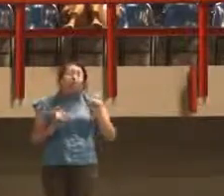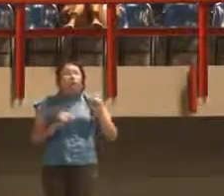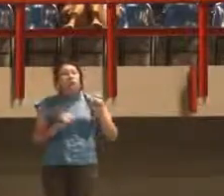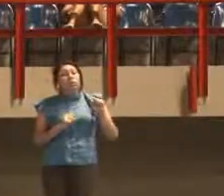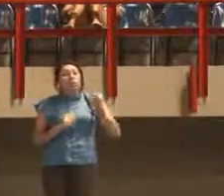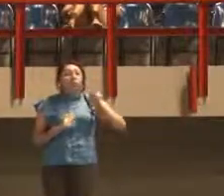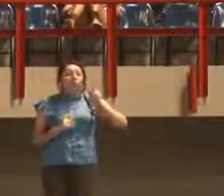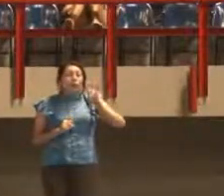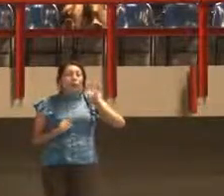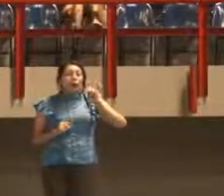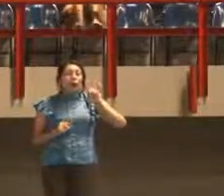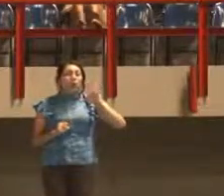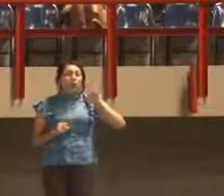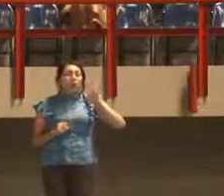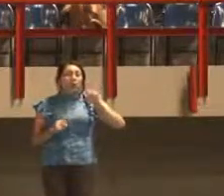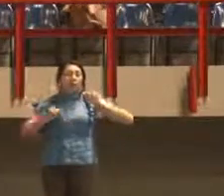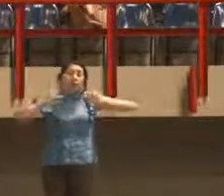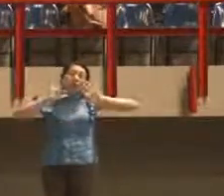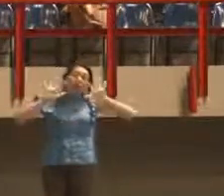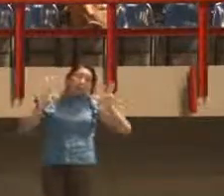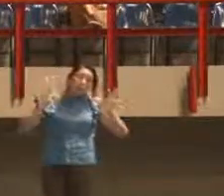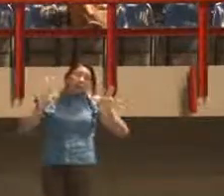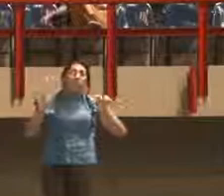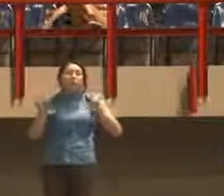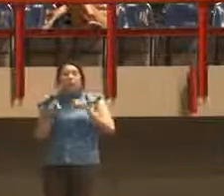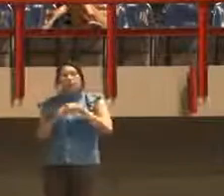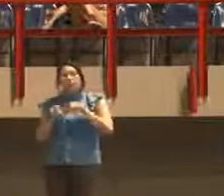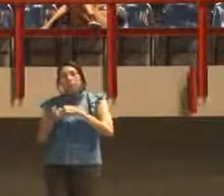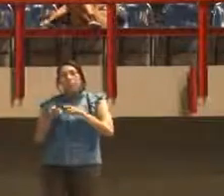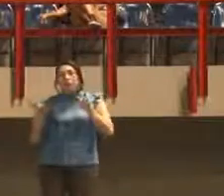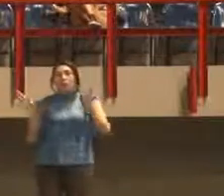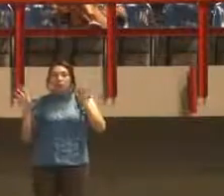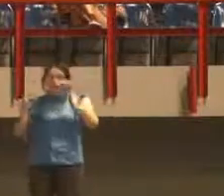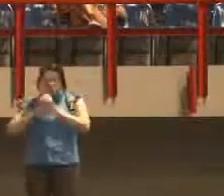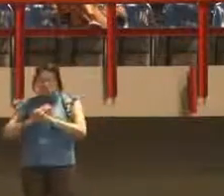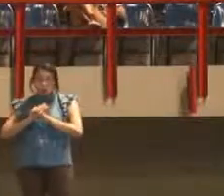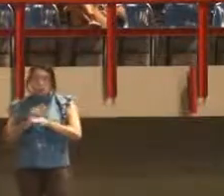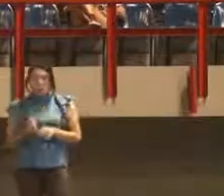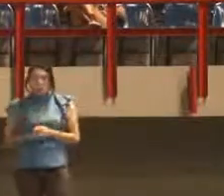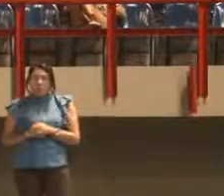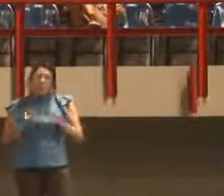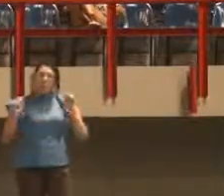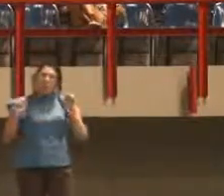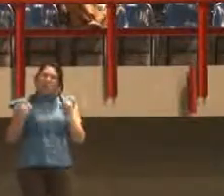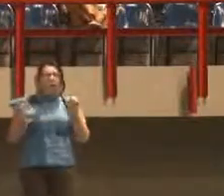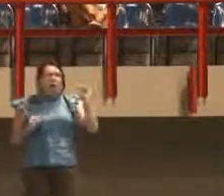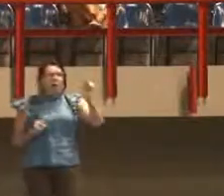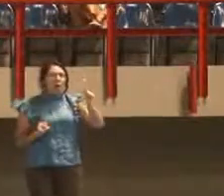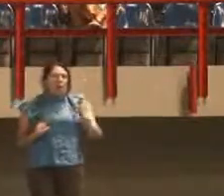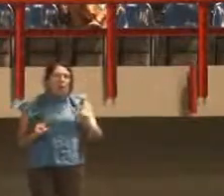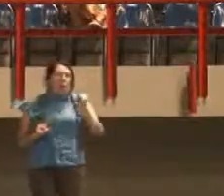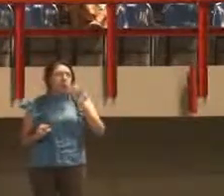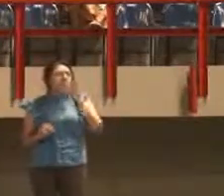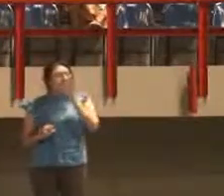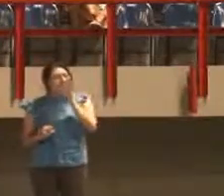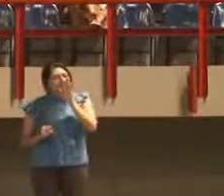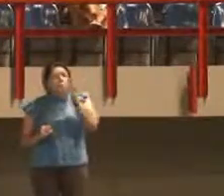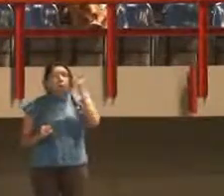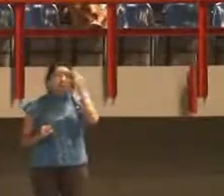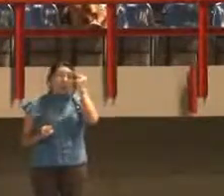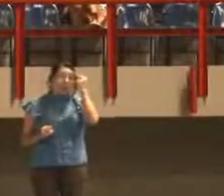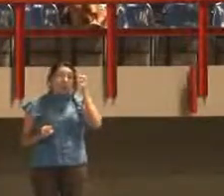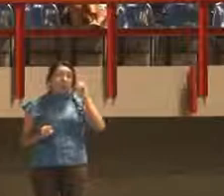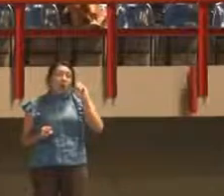o escuro. Então, vamos lá relembrar. Se eu botar só o azul, pode ser azul, azul claro ou azul escuro,